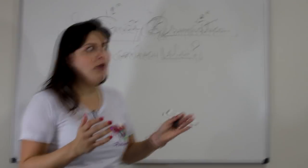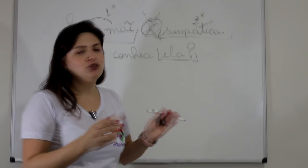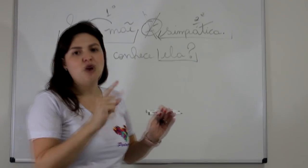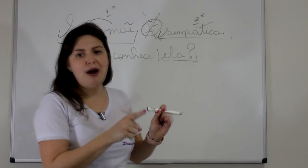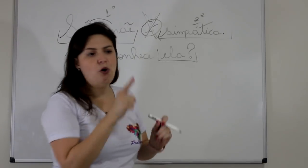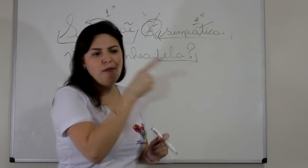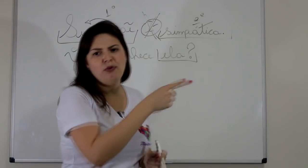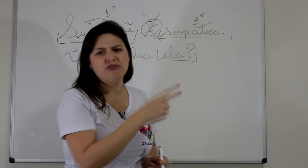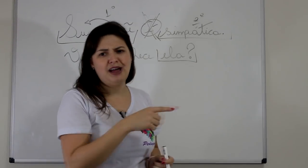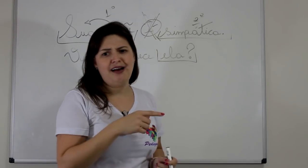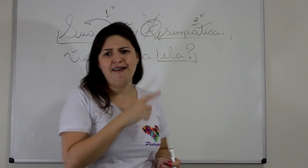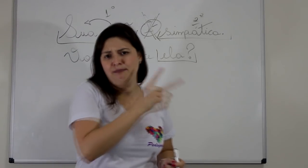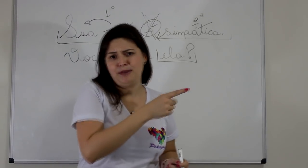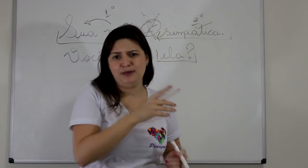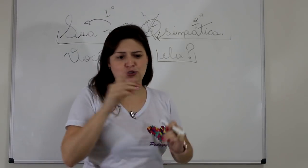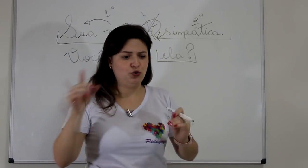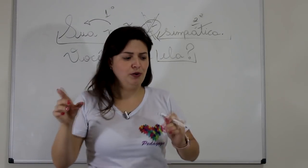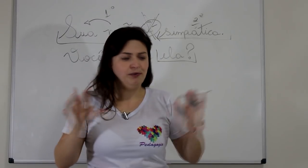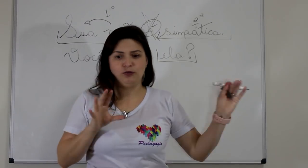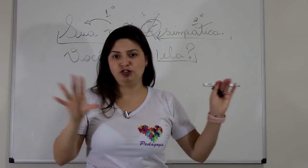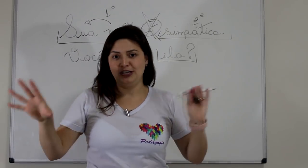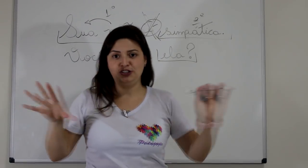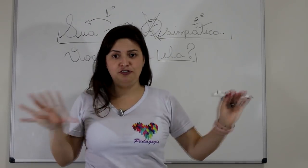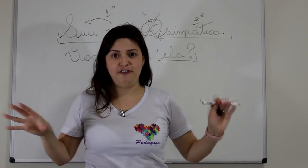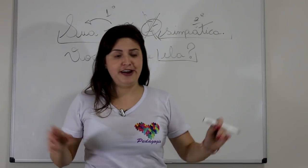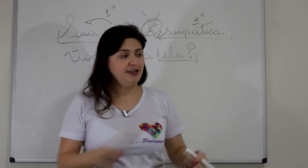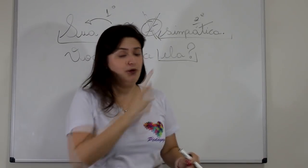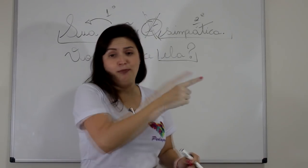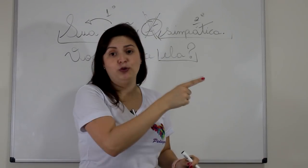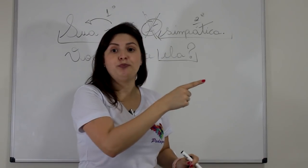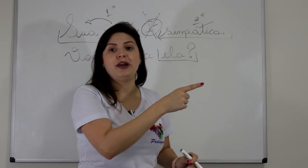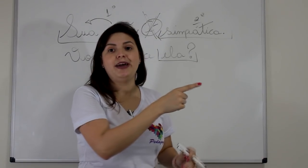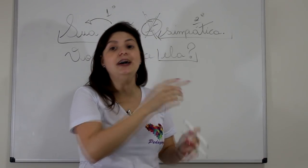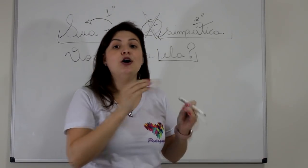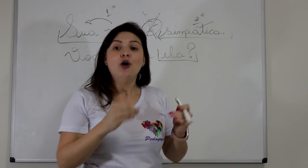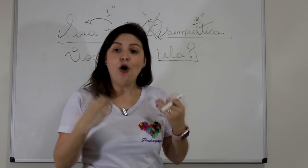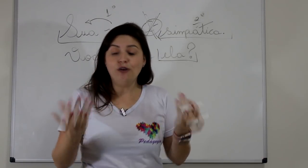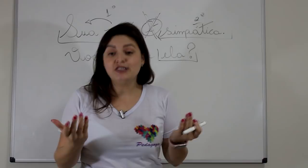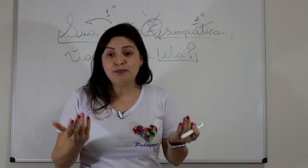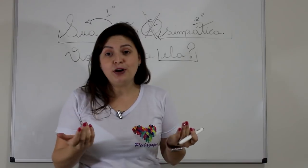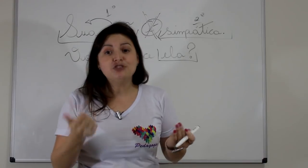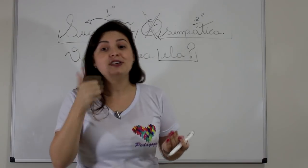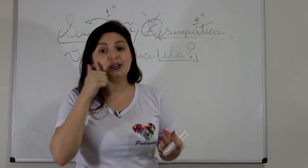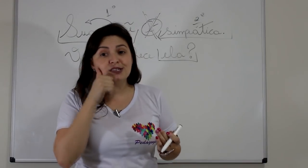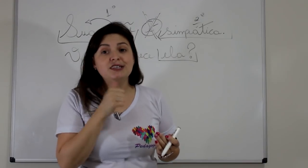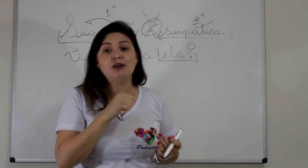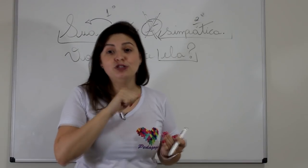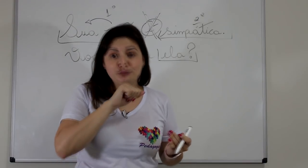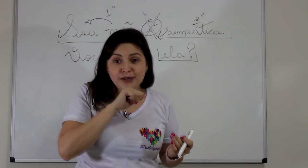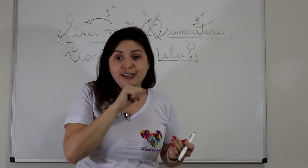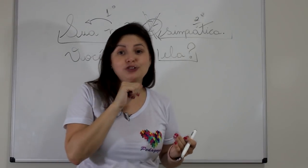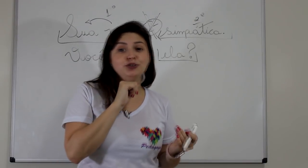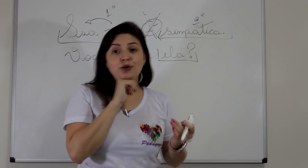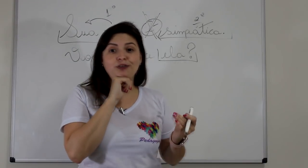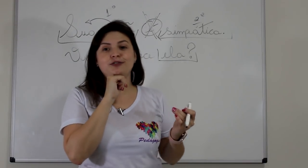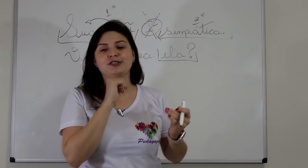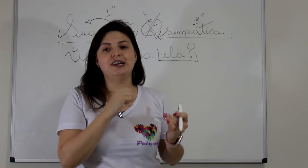posso ou apontar para a pessoa, para onde ela estiver aqui, eu aponto para ela, ou você pode fazer o sinal de mãe de novo,